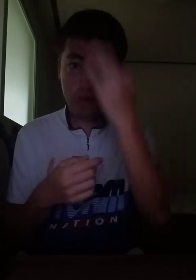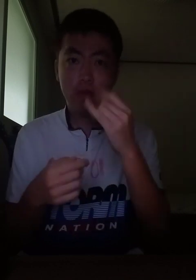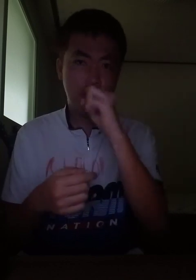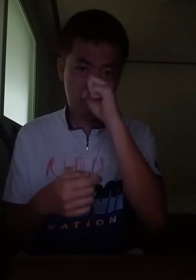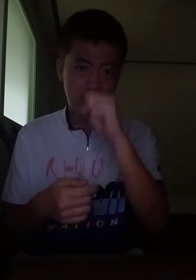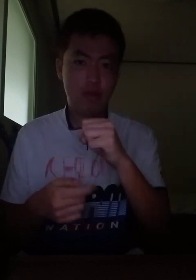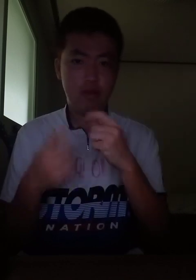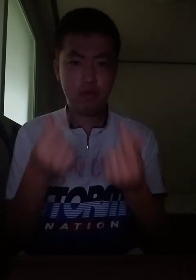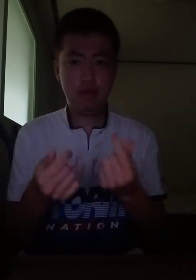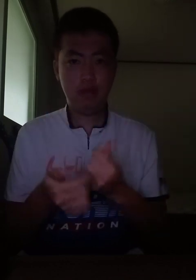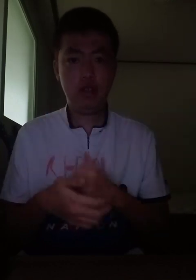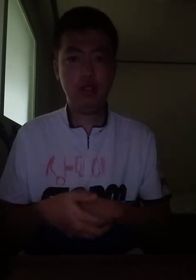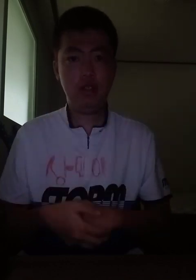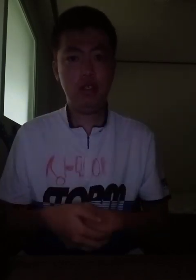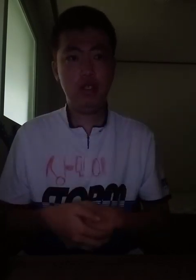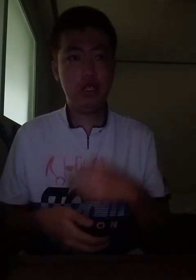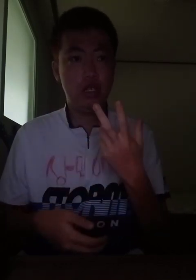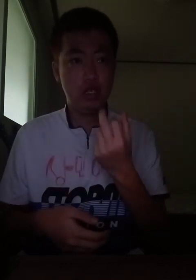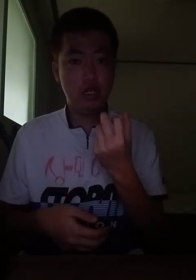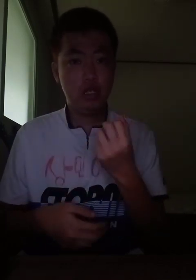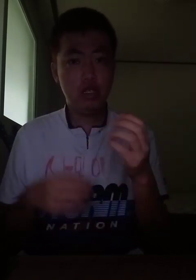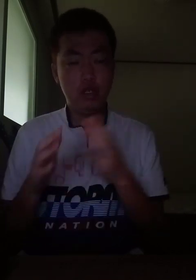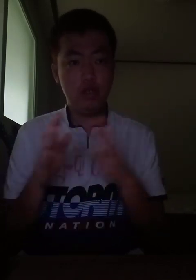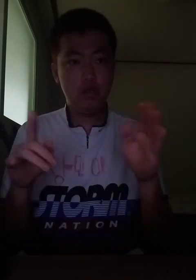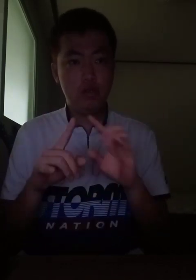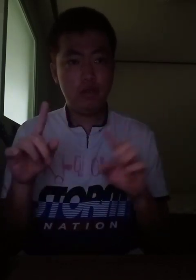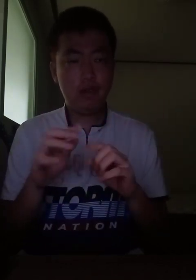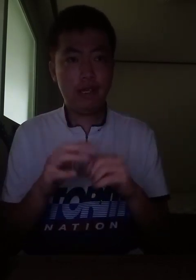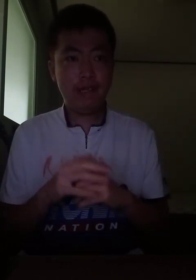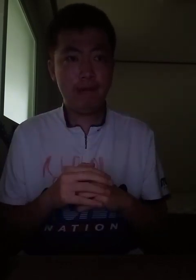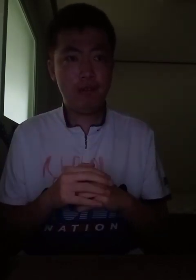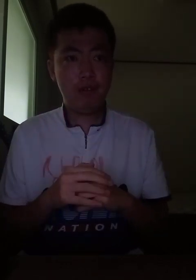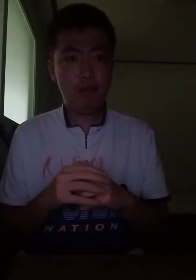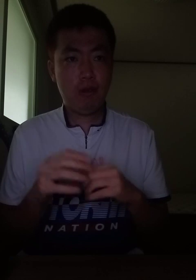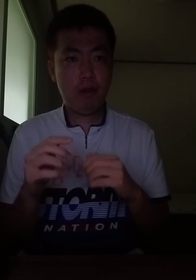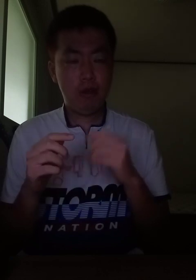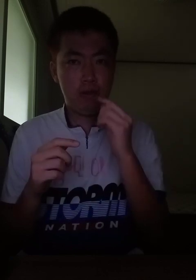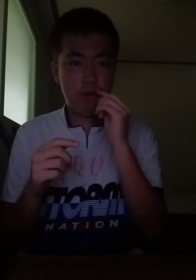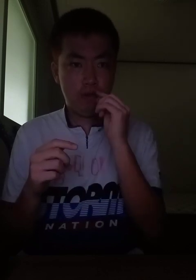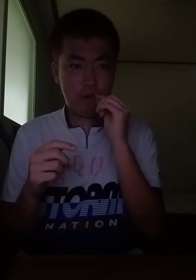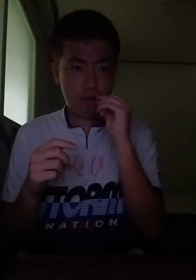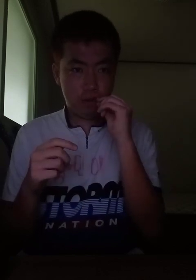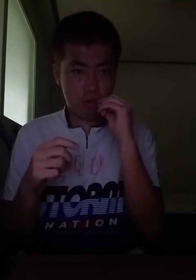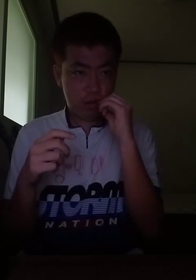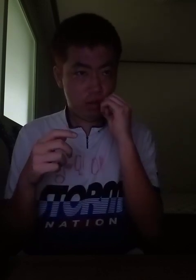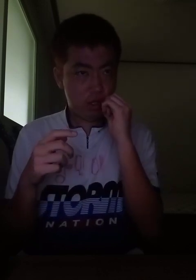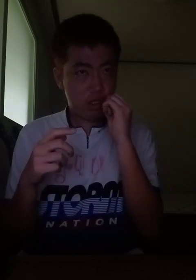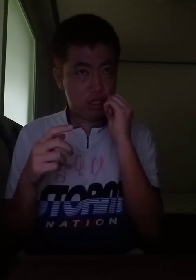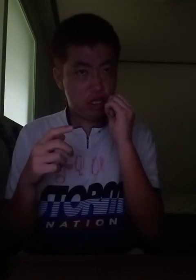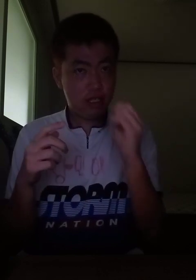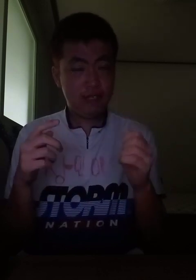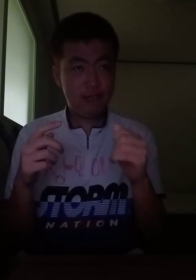있습니다. 안심 비상벨 설치되는 화장실이 많더라고요. 그래서 이런 게 다른 공중 화장실에도 다 보급이